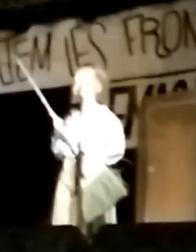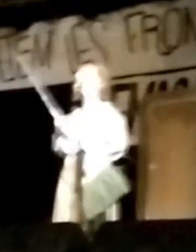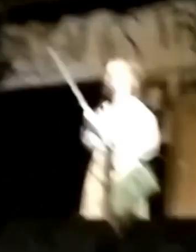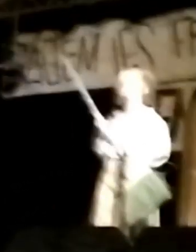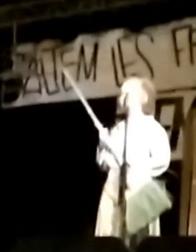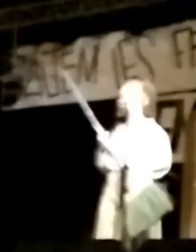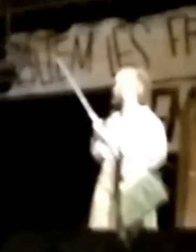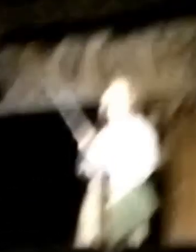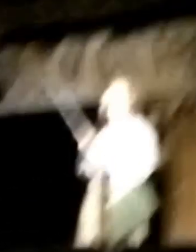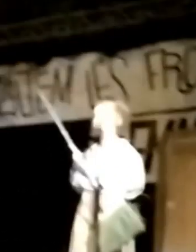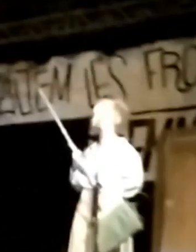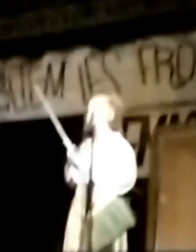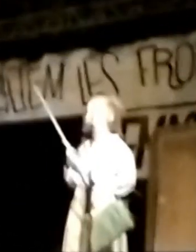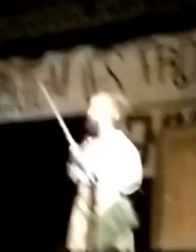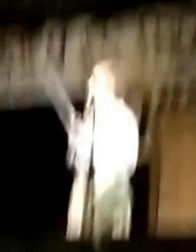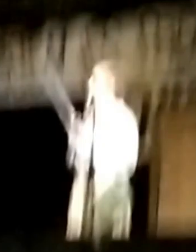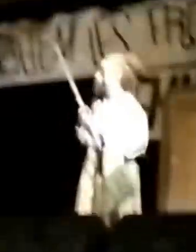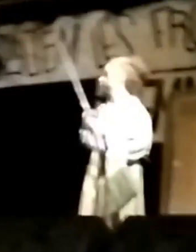cuántas cosas barrería.